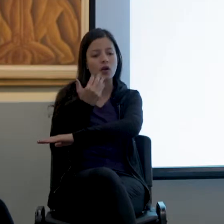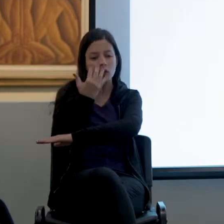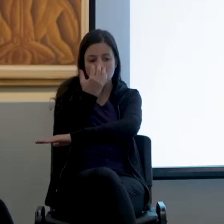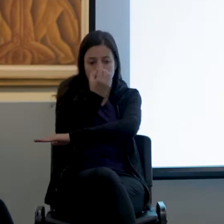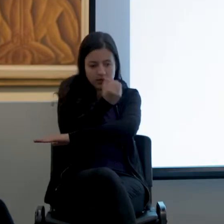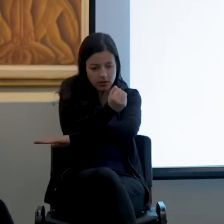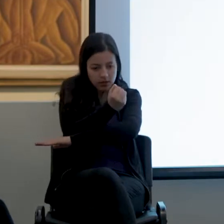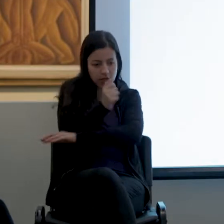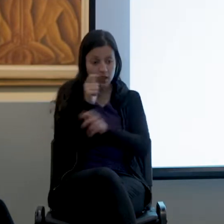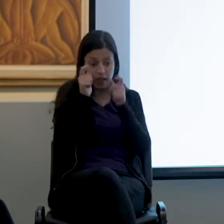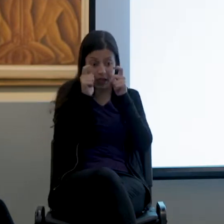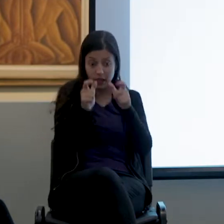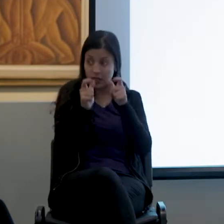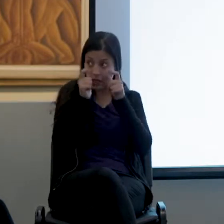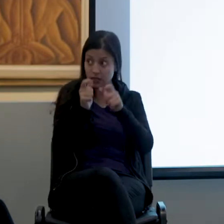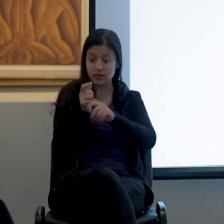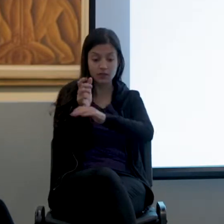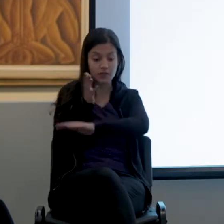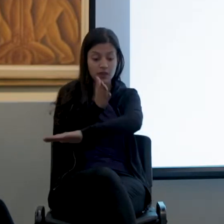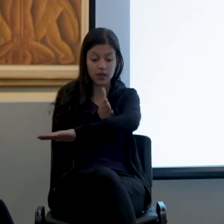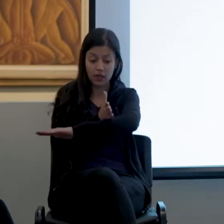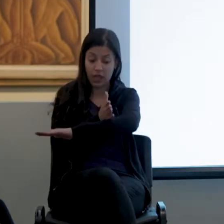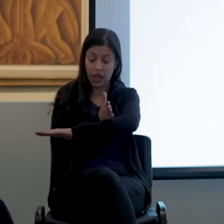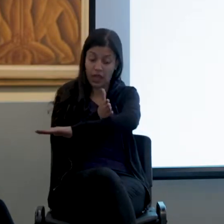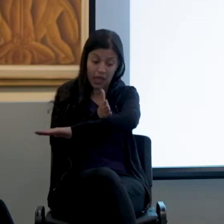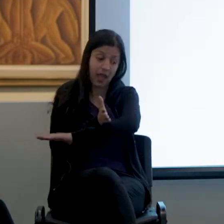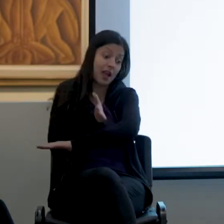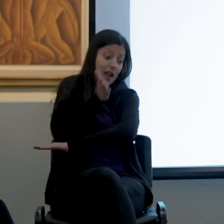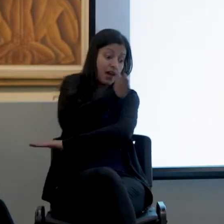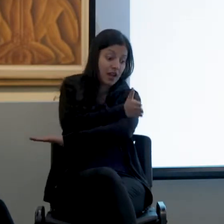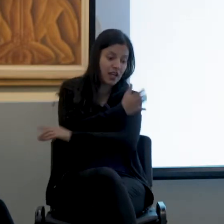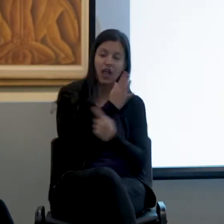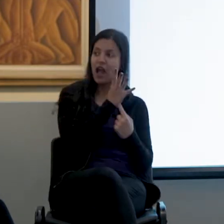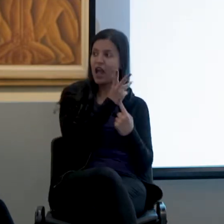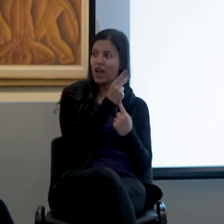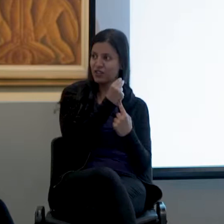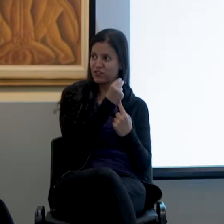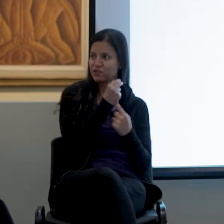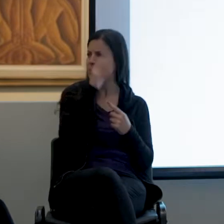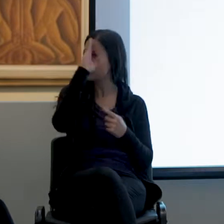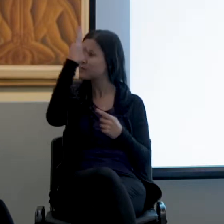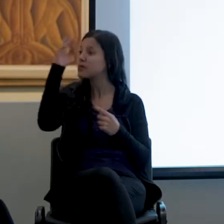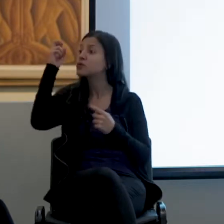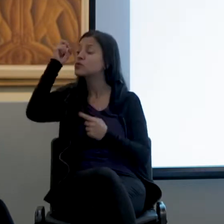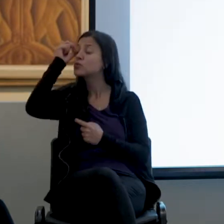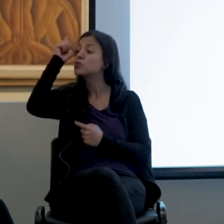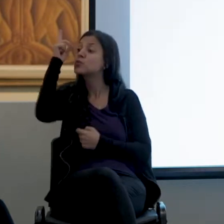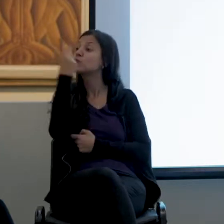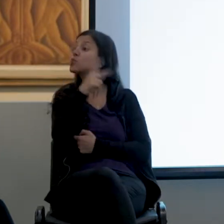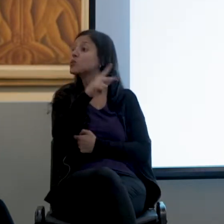fazia antes deles, pela arte que se fazia antes deles, especialmente a escultura,